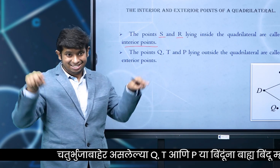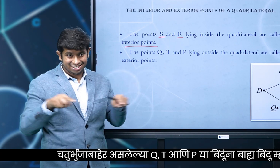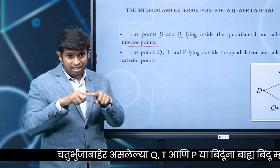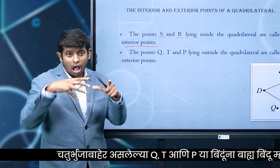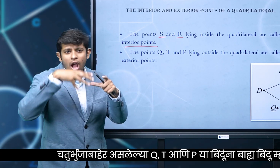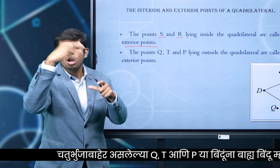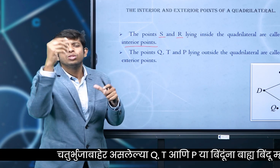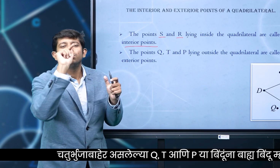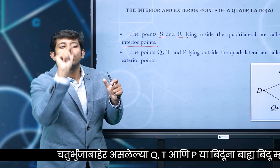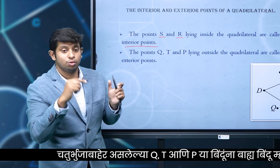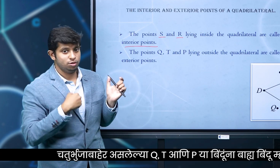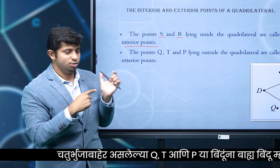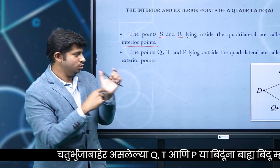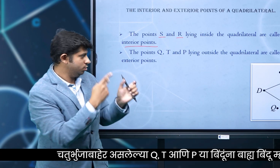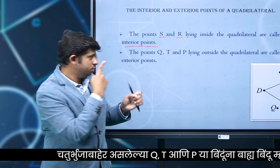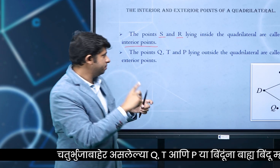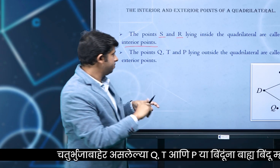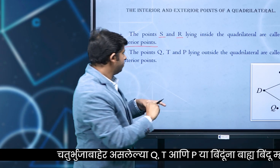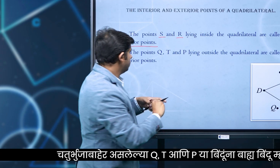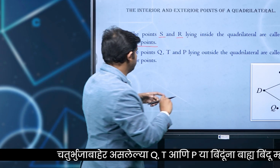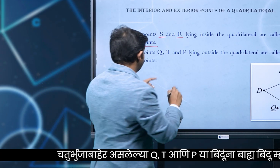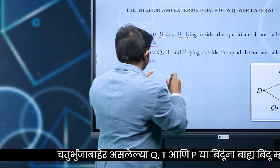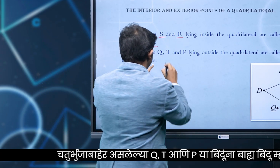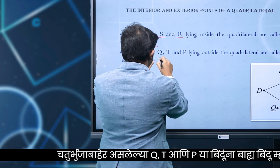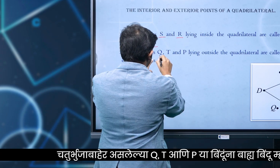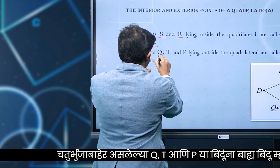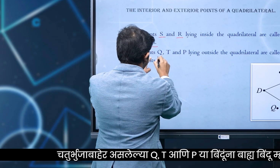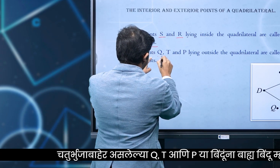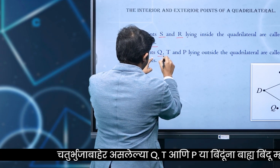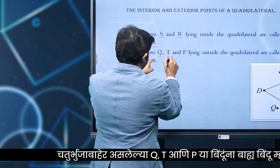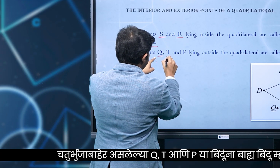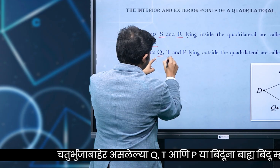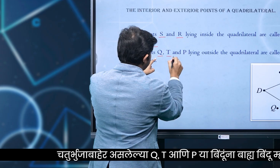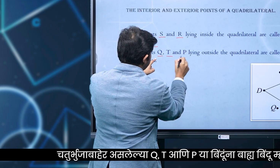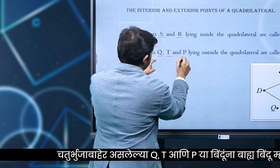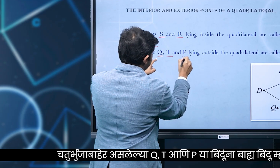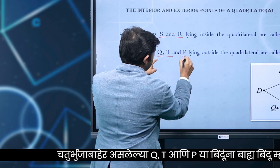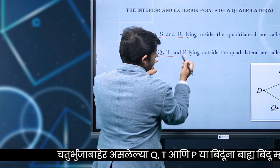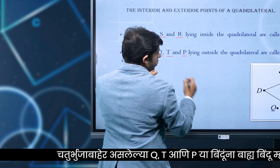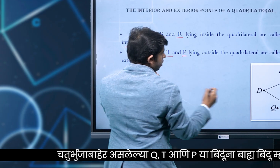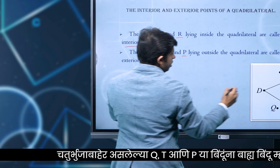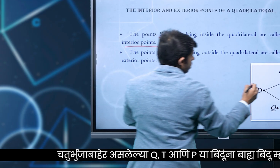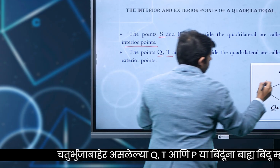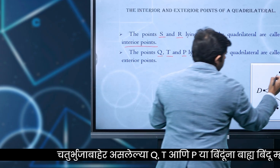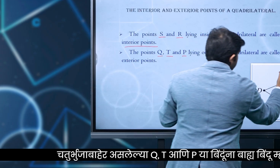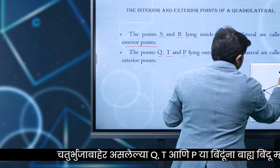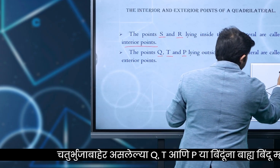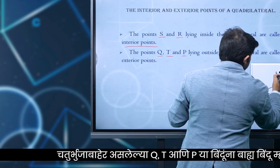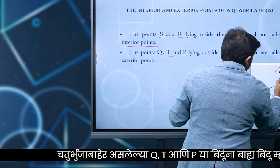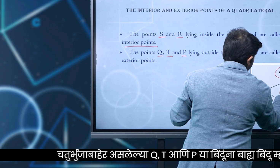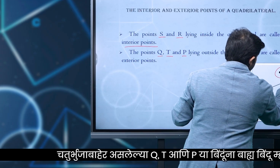चतुर्भुजाबाहेर असलेल्या Q, T आणि P या बिंदूंना बाह्य बिंदू